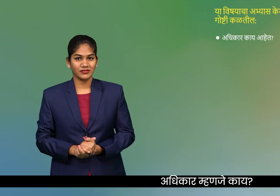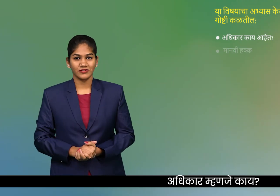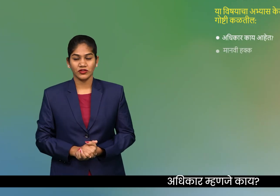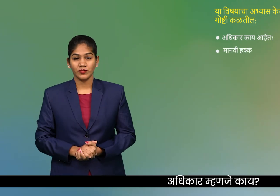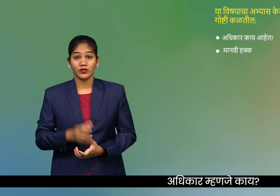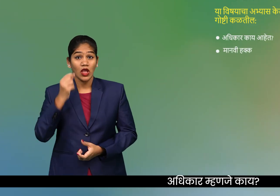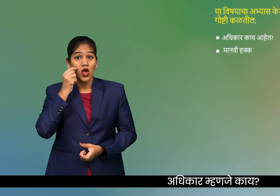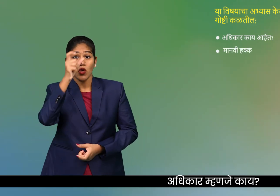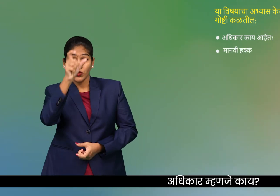मानवी हक्क,